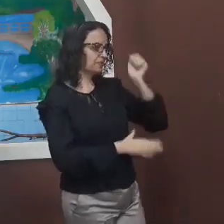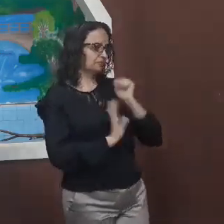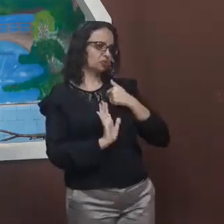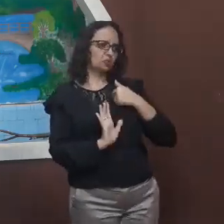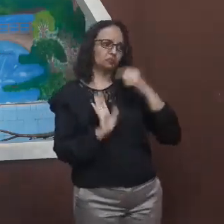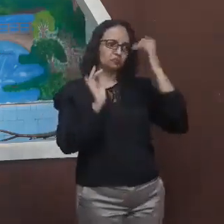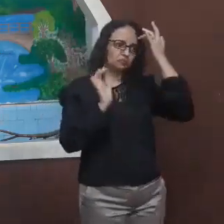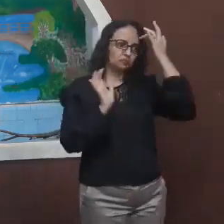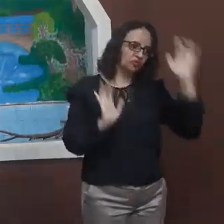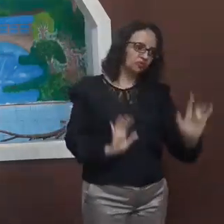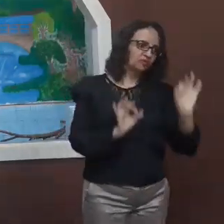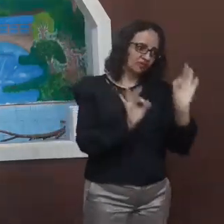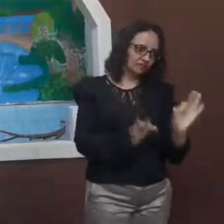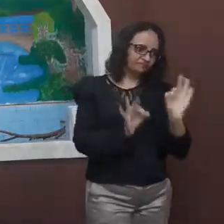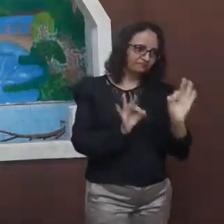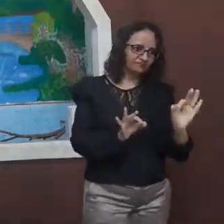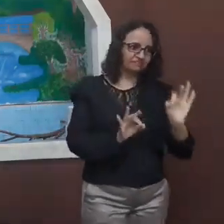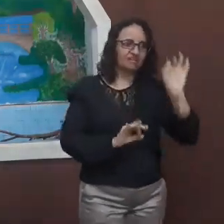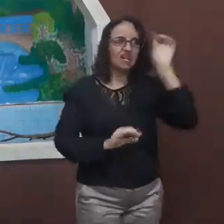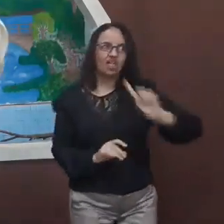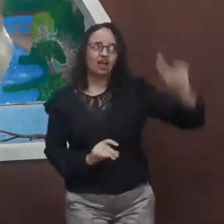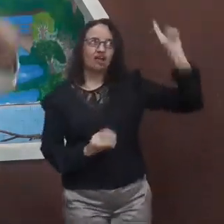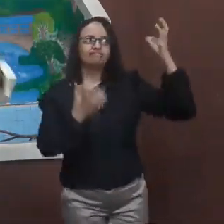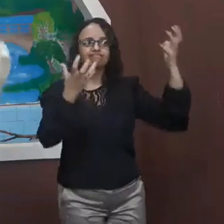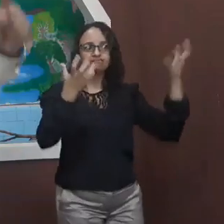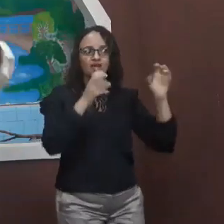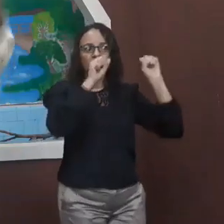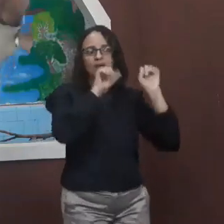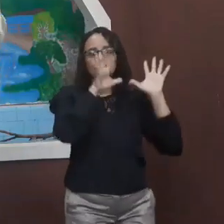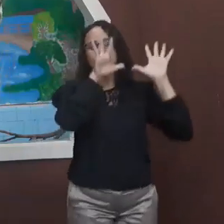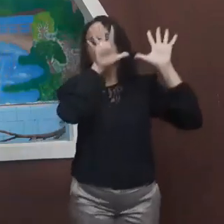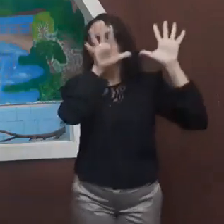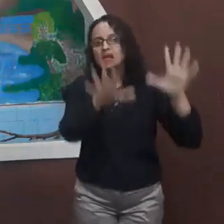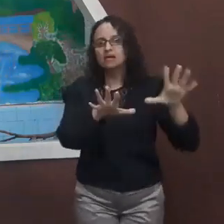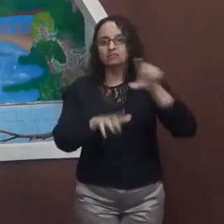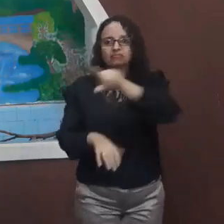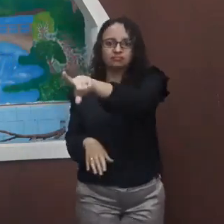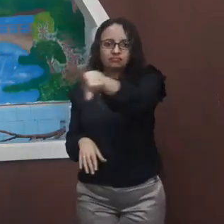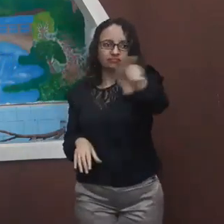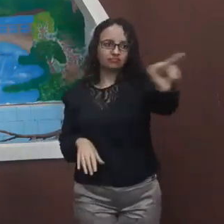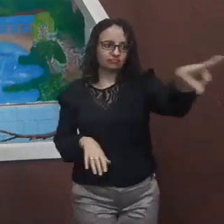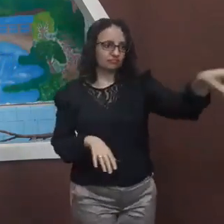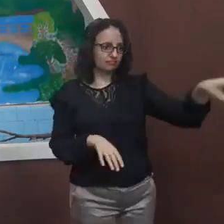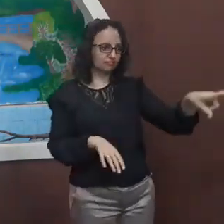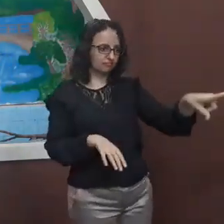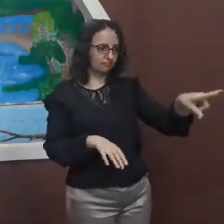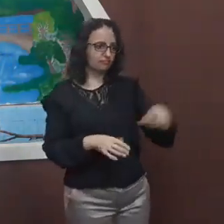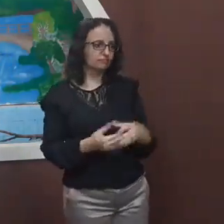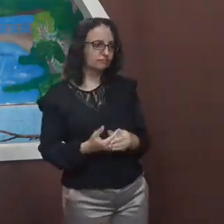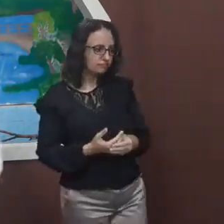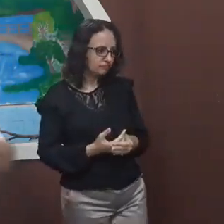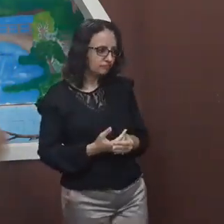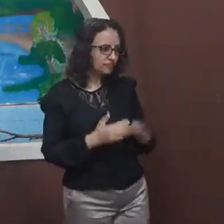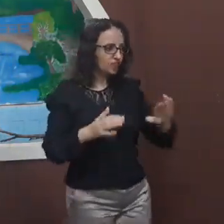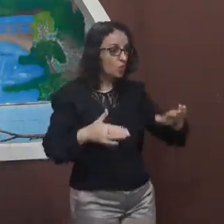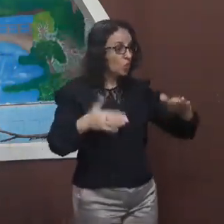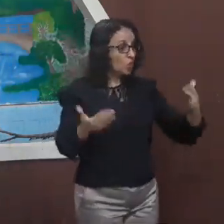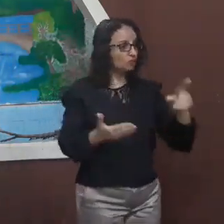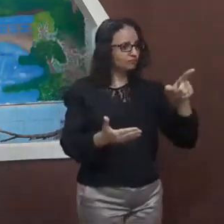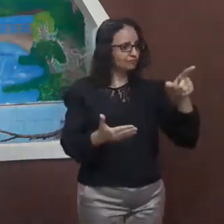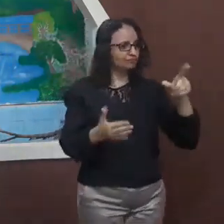sua dificuldade, qualquer que seja a coisa, Deus quer te abençoar para você ser canal de bênção na vida do outro. Olha só, e quando você